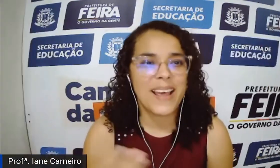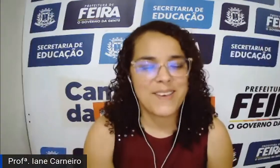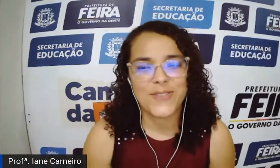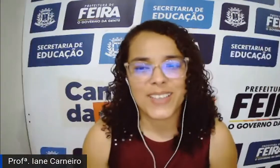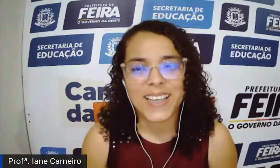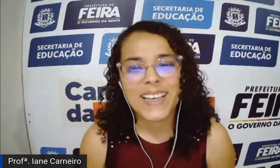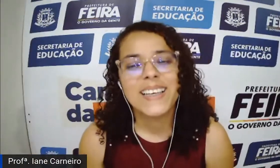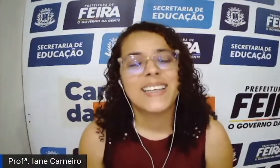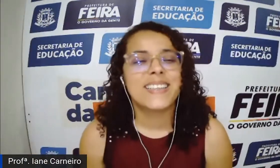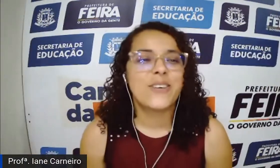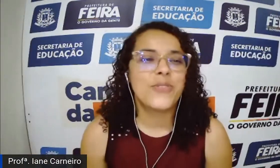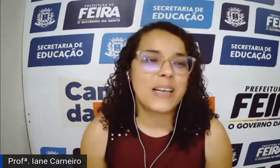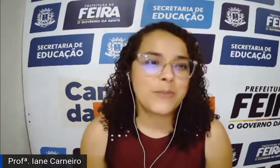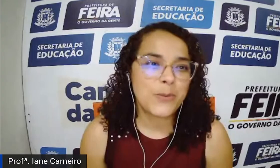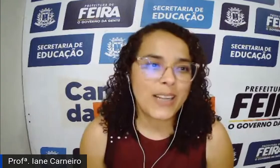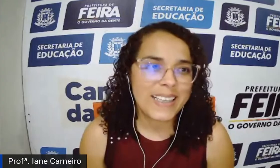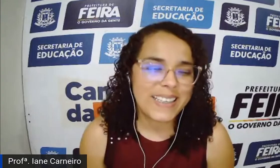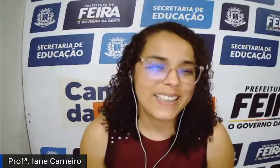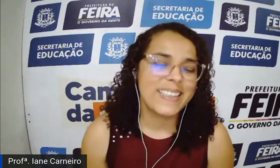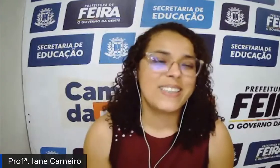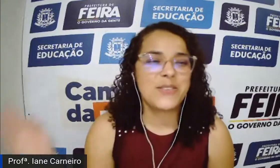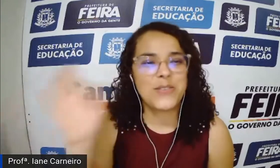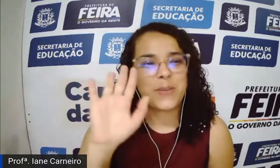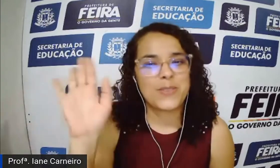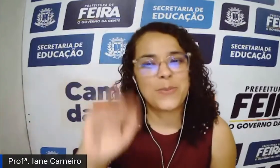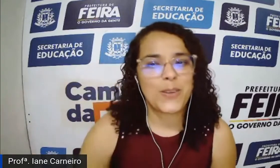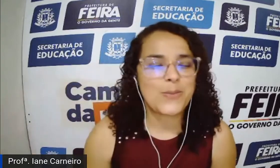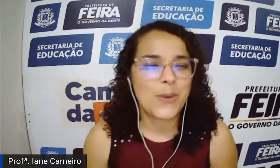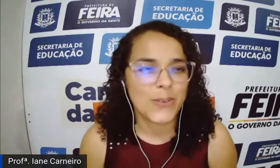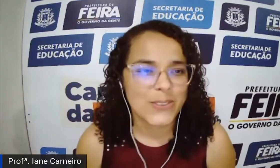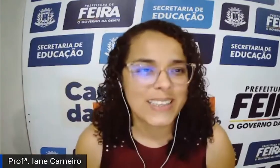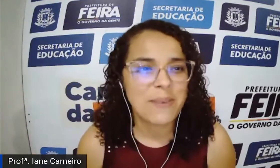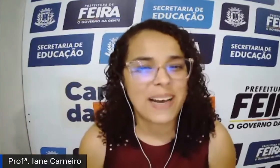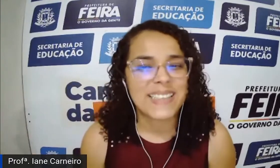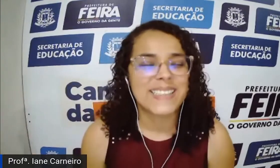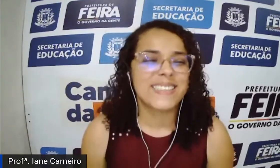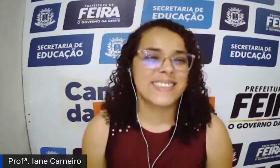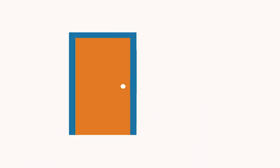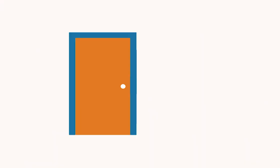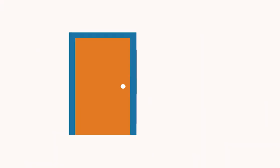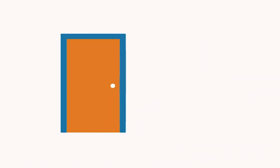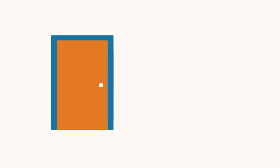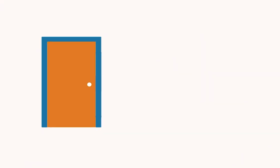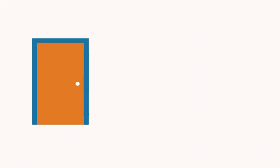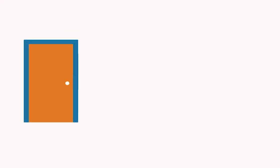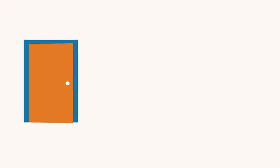próximo breve, né. Então, ficamos por aqui e nos vemos no próximo encontro. Até mais.